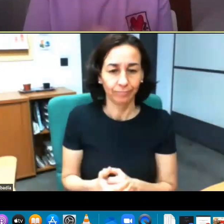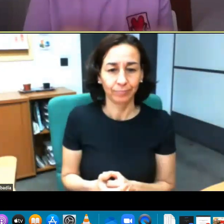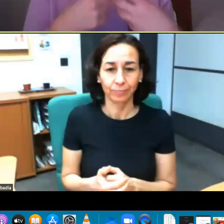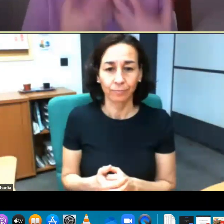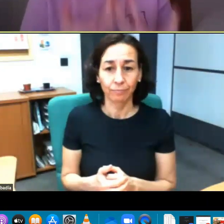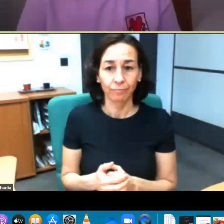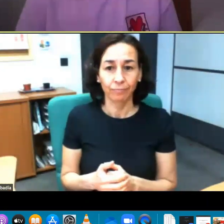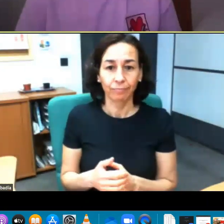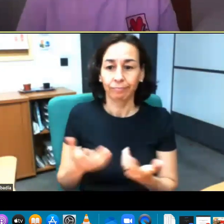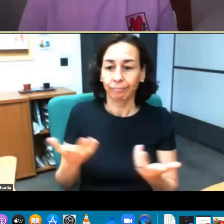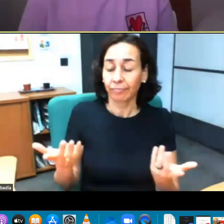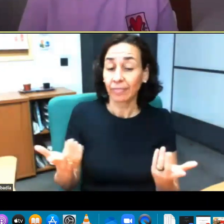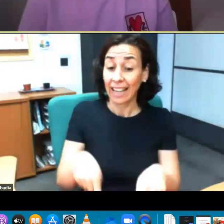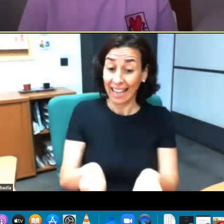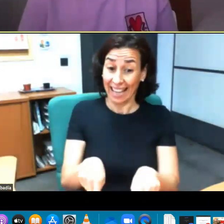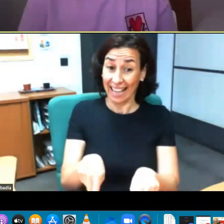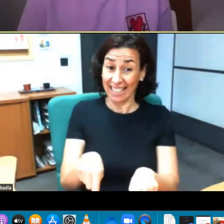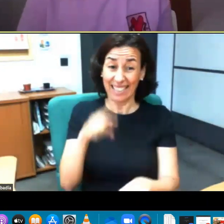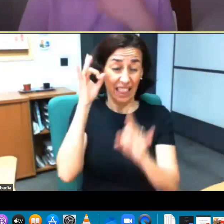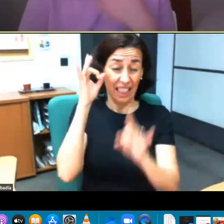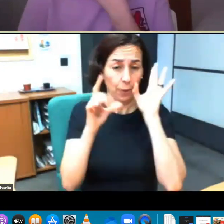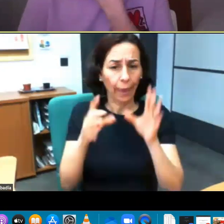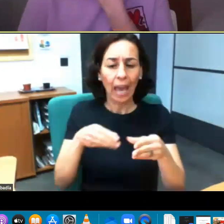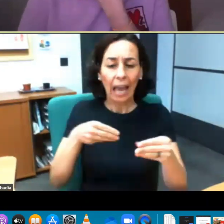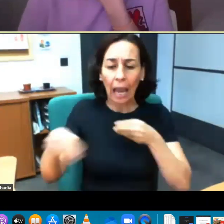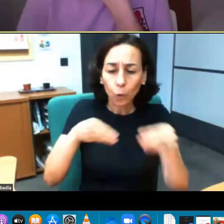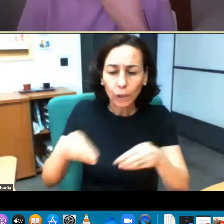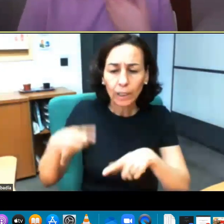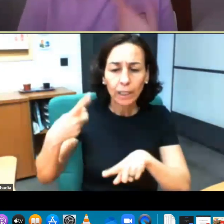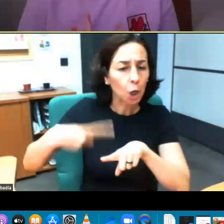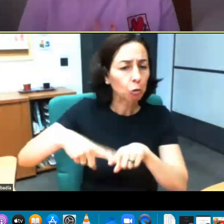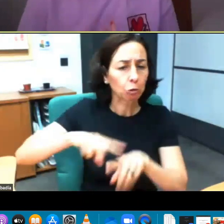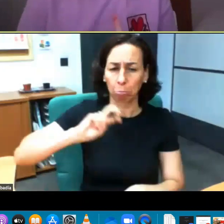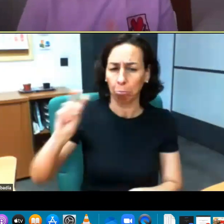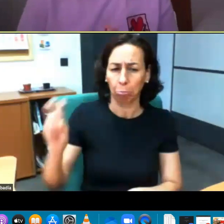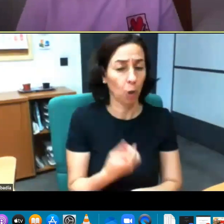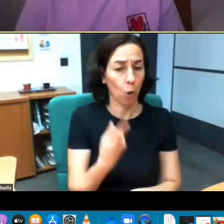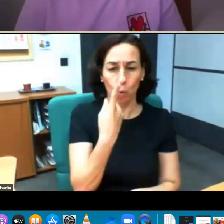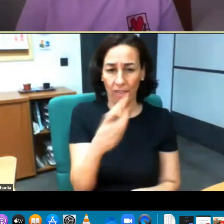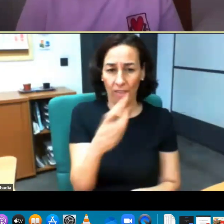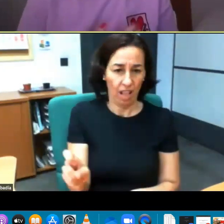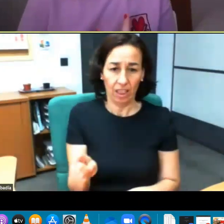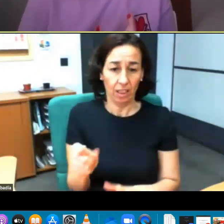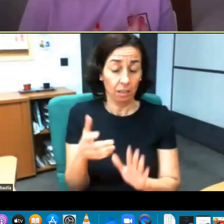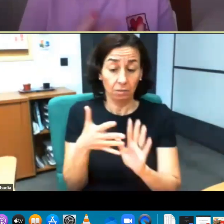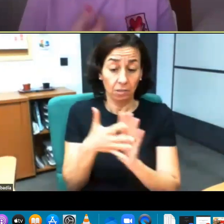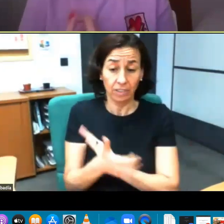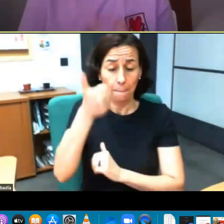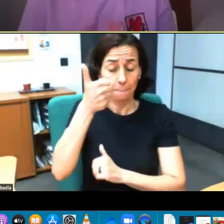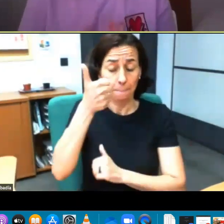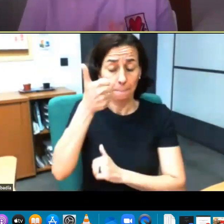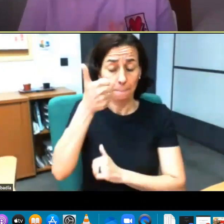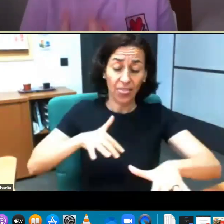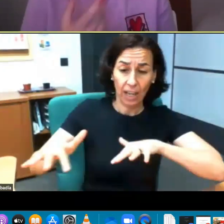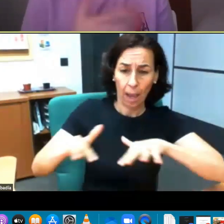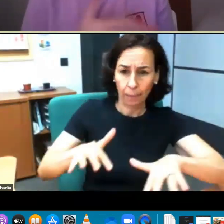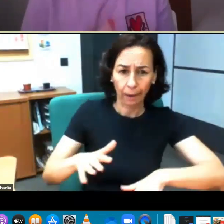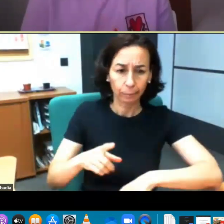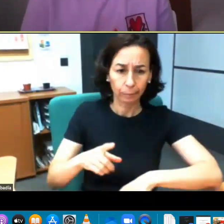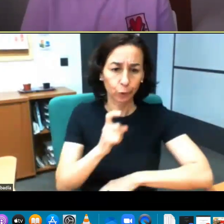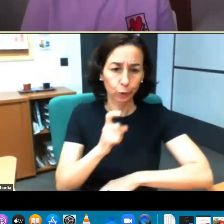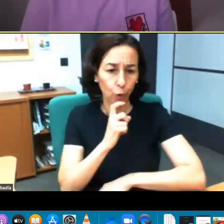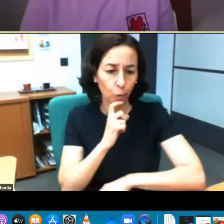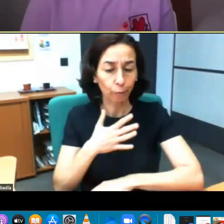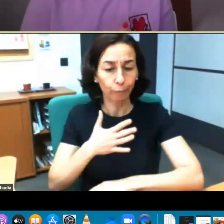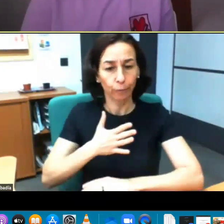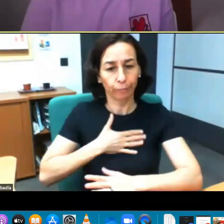ni cartulinas, ni ningún otro tipo de material, únicamente serían dinámicas de, por ejemplo, ponerse en el lugar del otro. Lo que hacemos es que